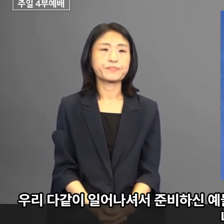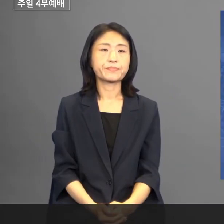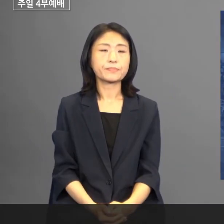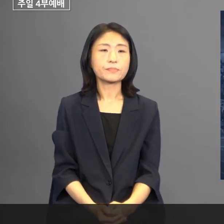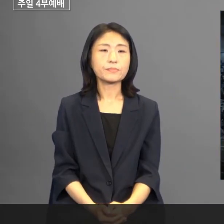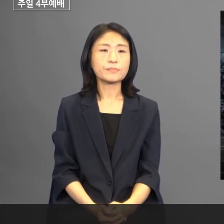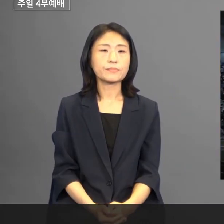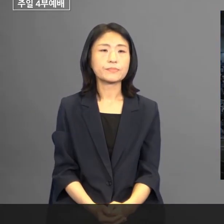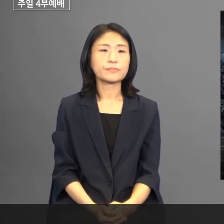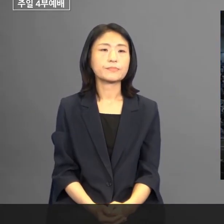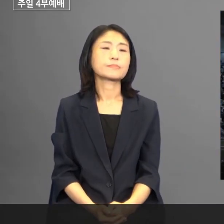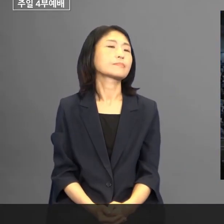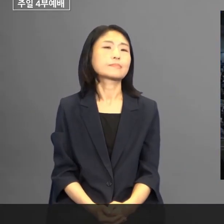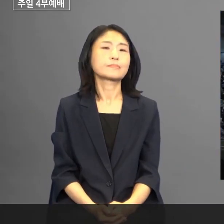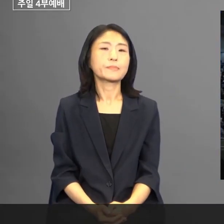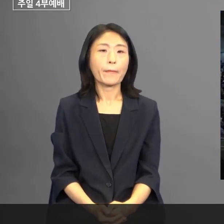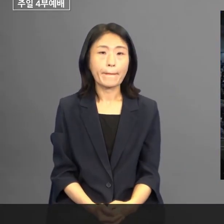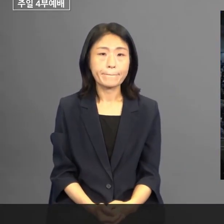찬양하겠습니다.